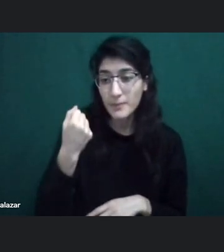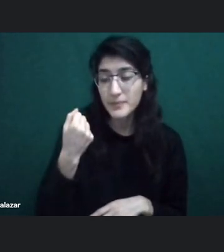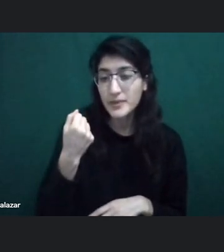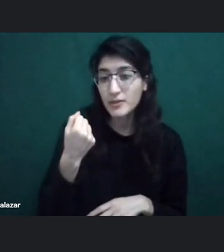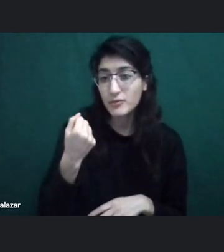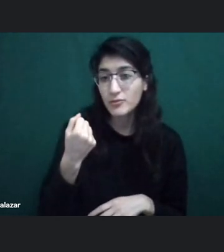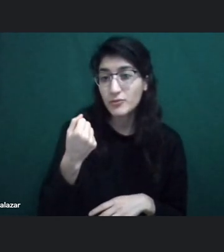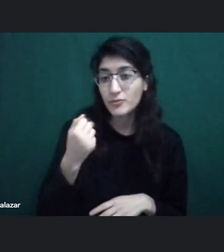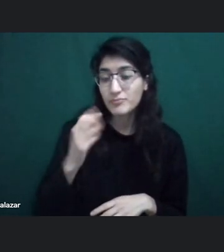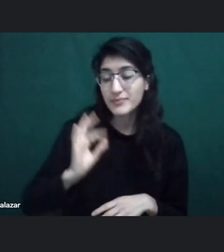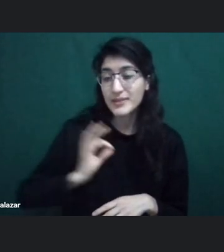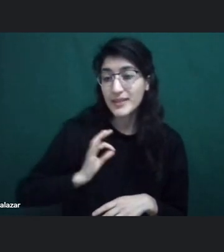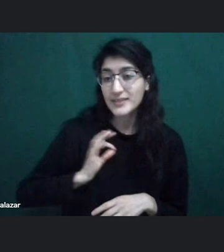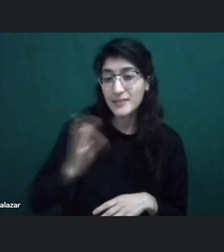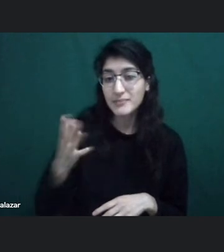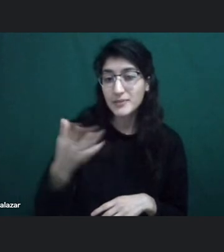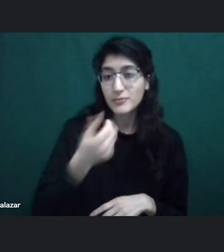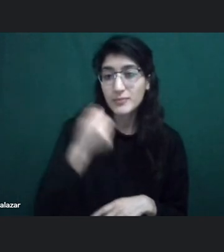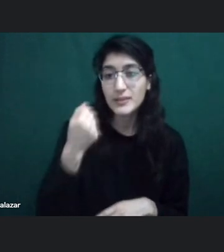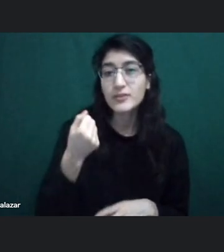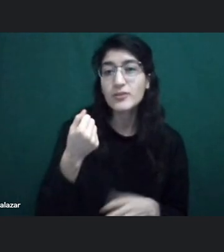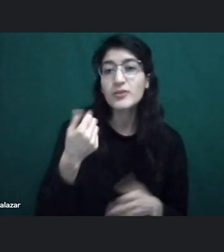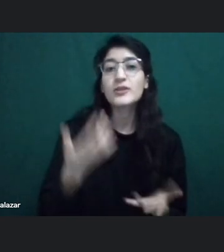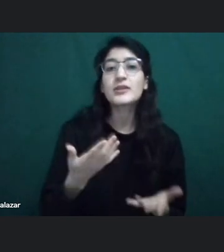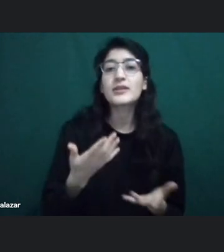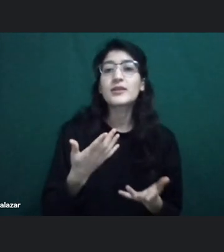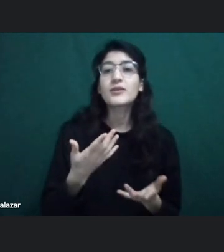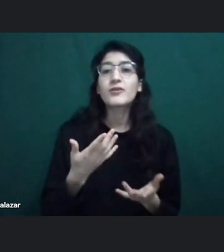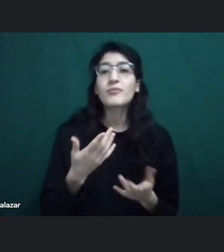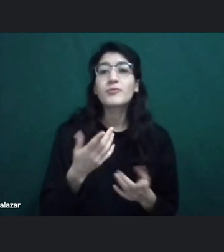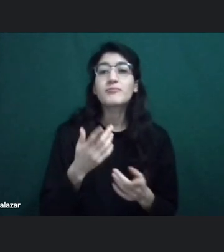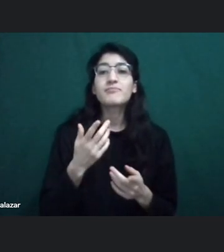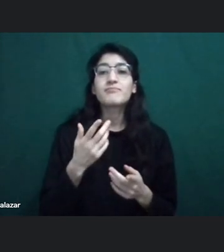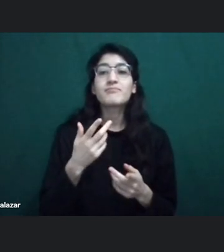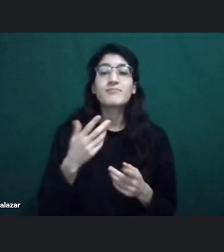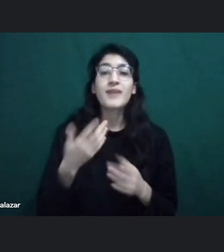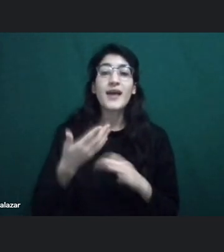dicho, algunos estudiantes no anduvieron bien.